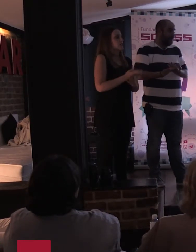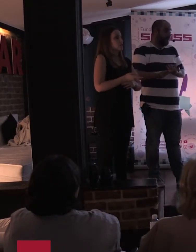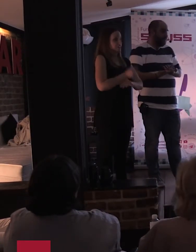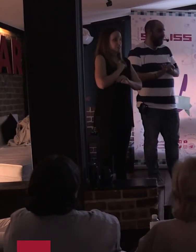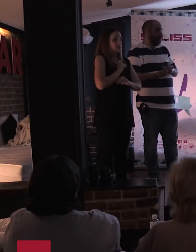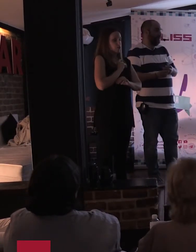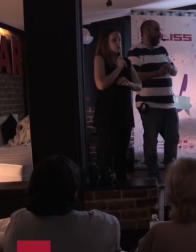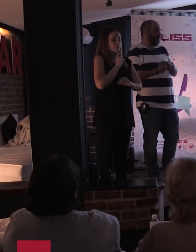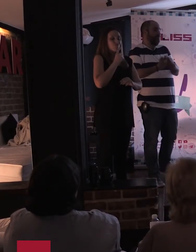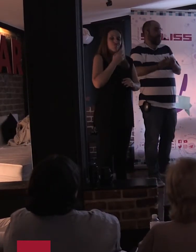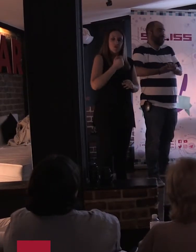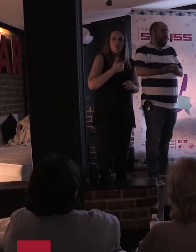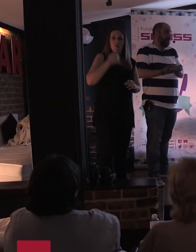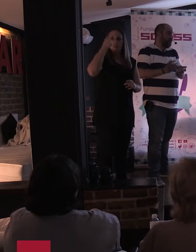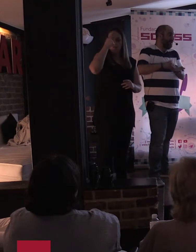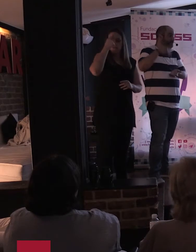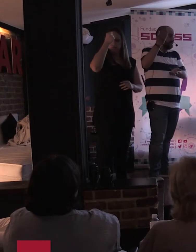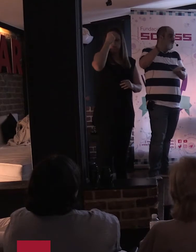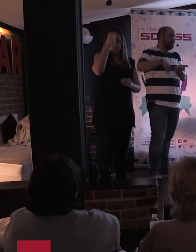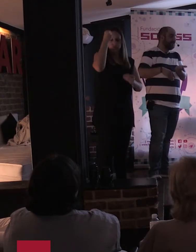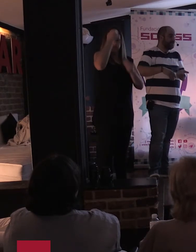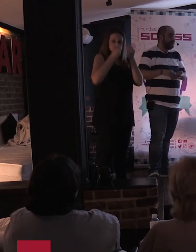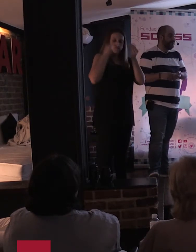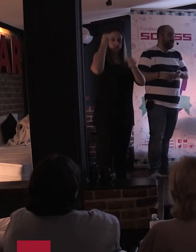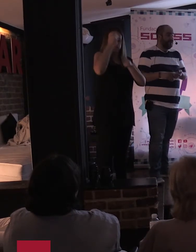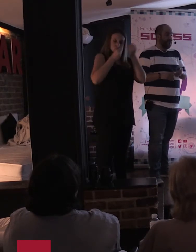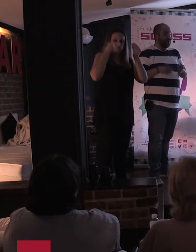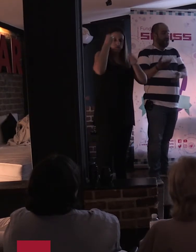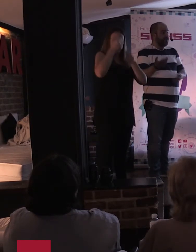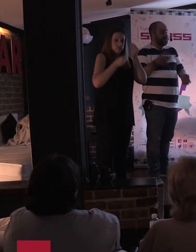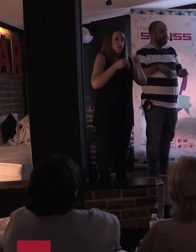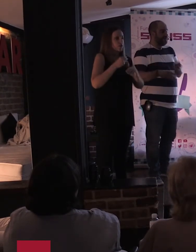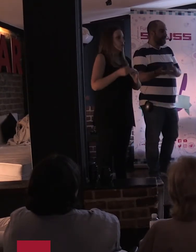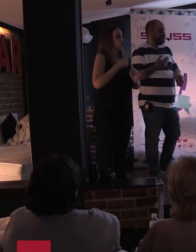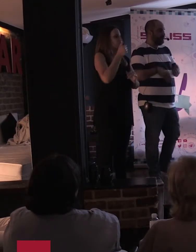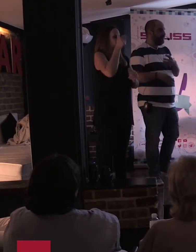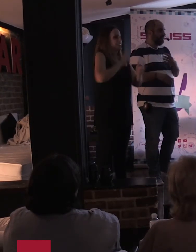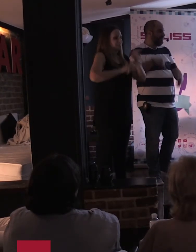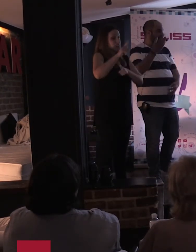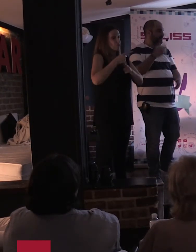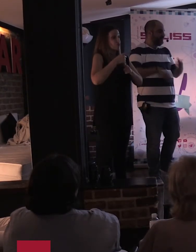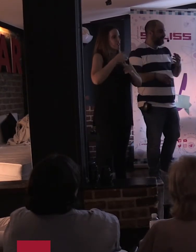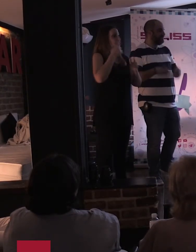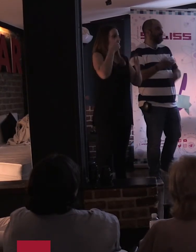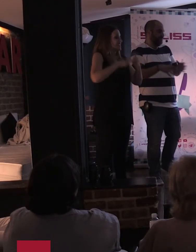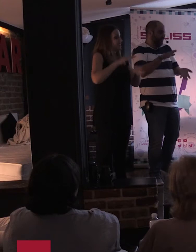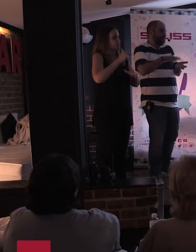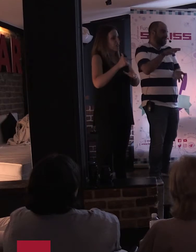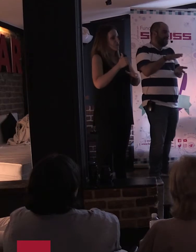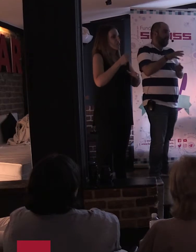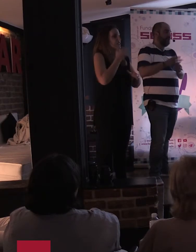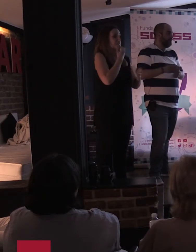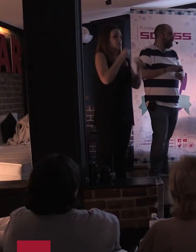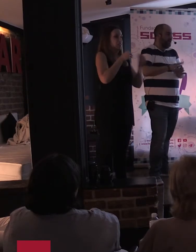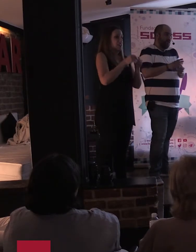algún quebradero de cabeza porque, pues lo de siempre, cuanto más lejos estés menos detectas, cuanto más gordo es el material más biocompatibiliza pero menos detectas y bueno, pues